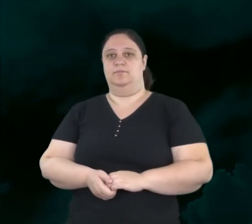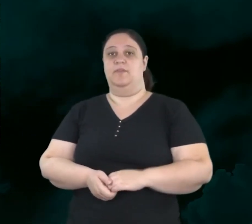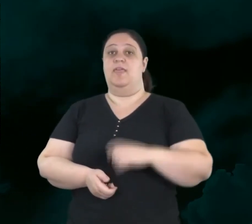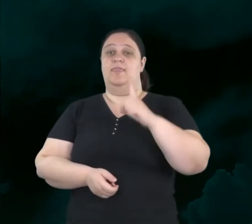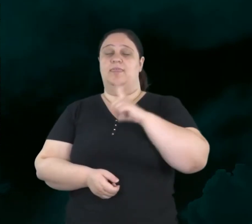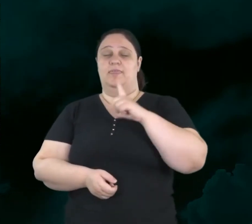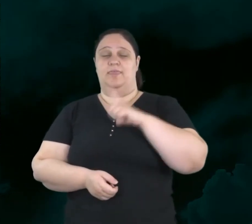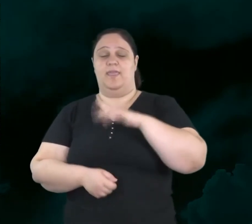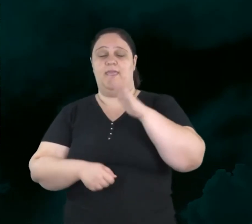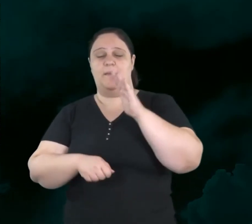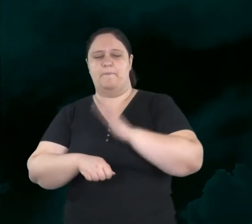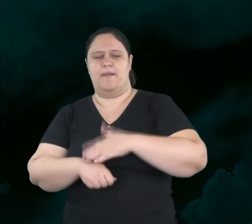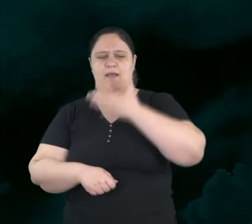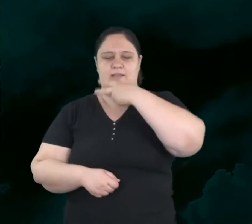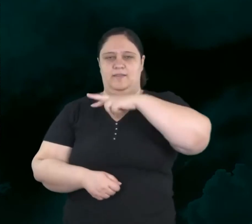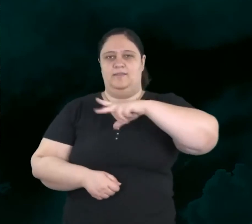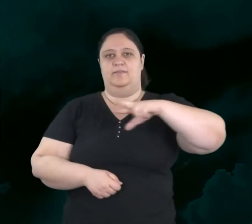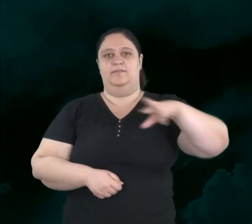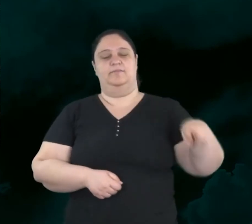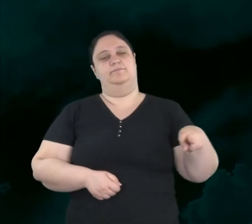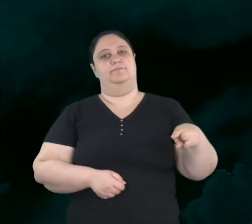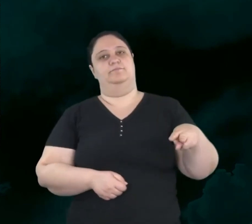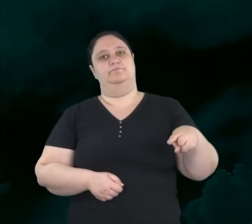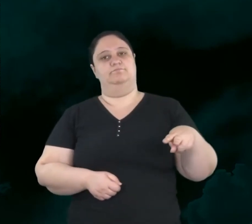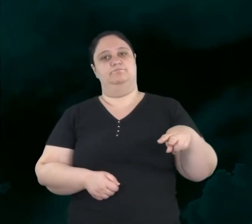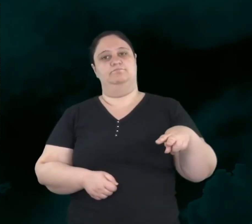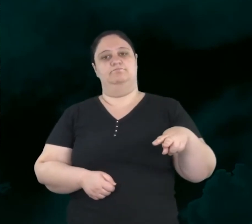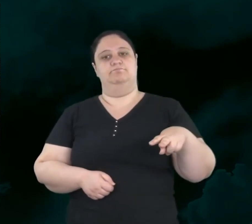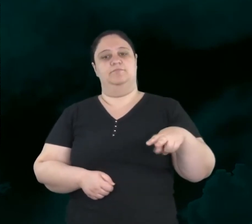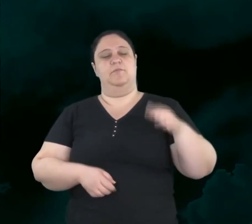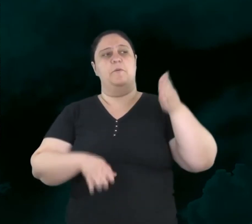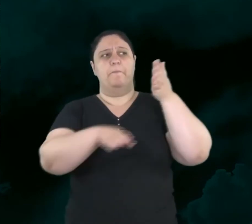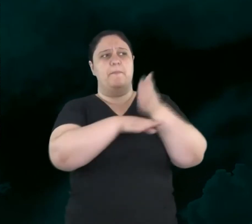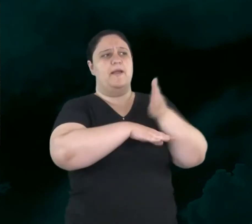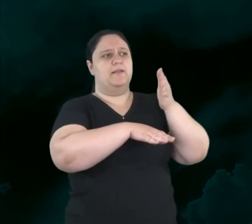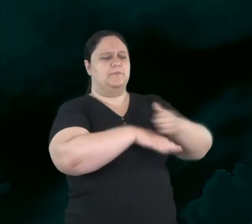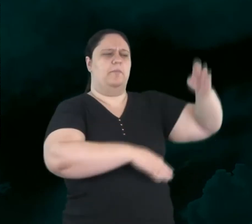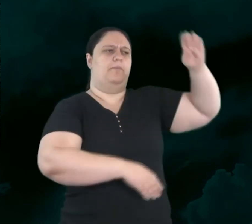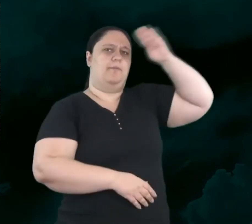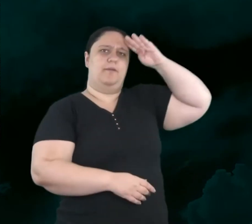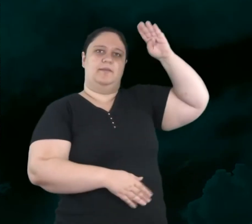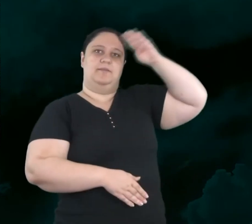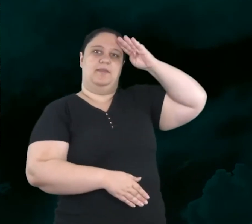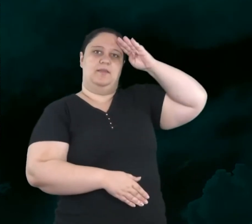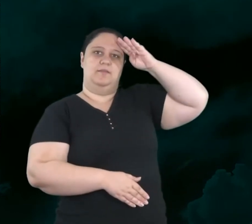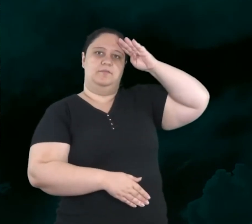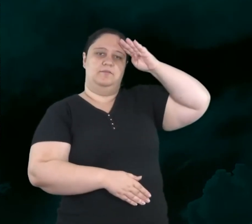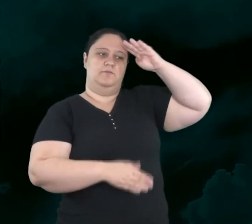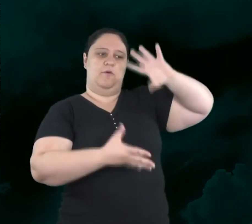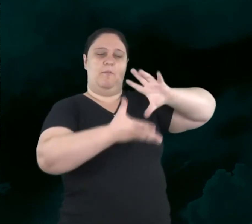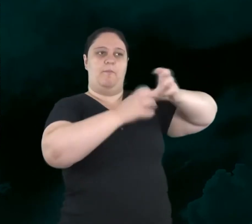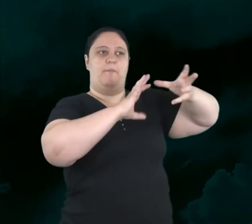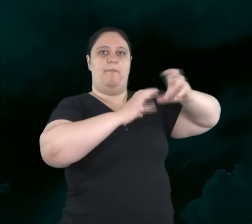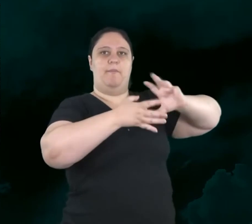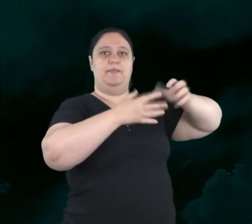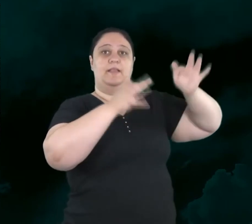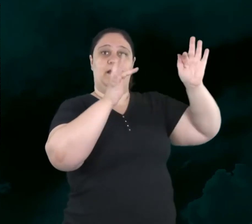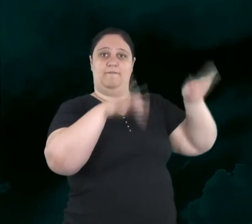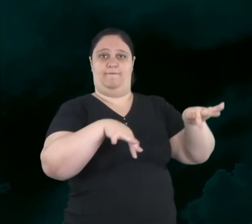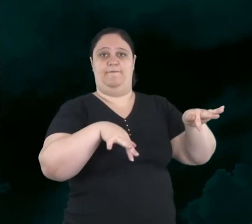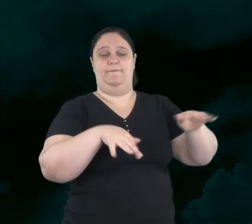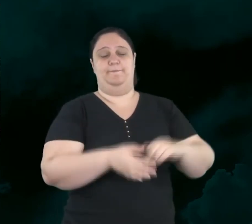mais pessoas para o exército dos jovens santos para a batalha final. Que o Senhor